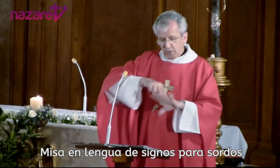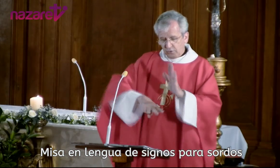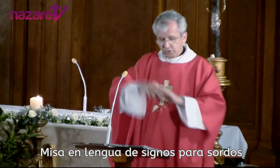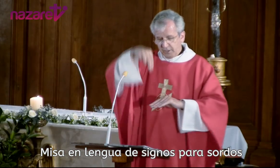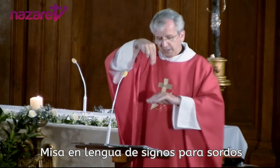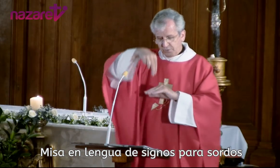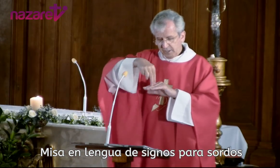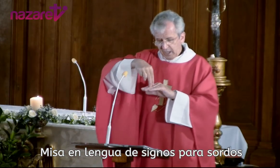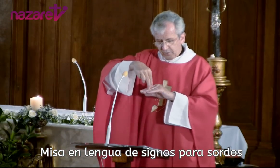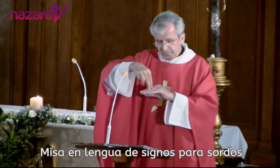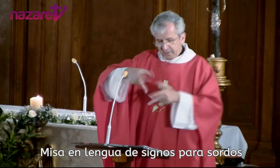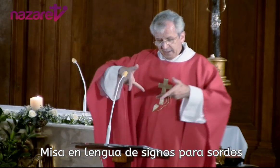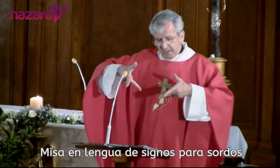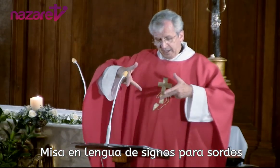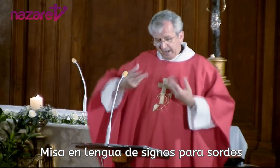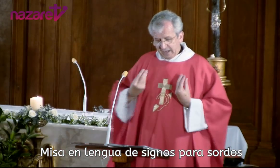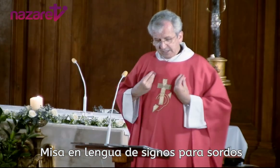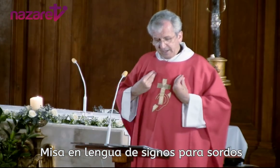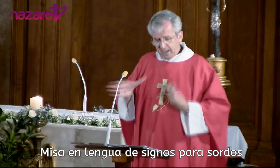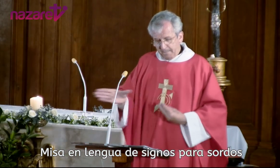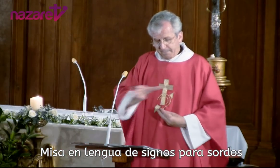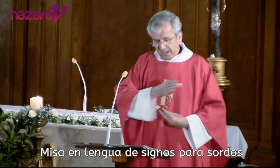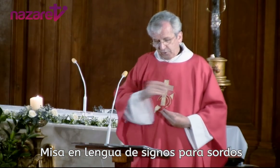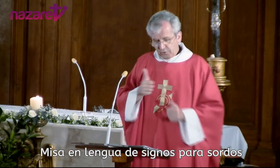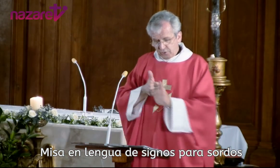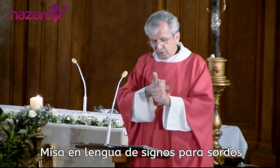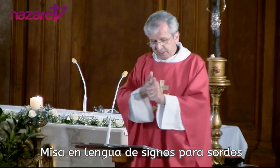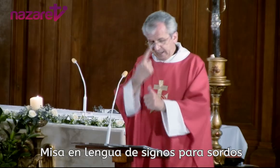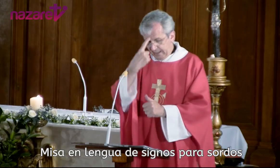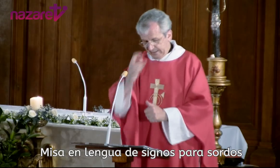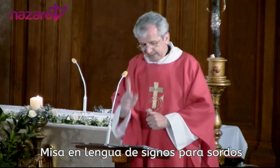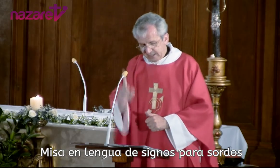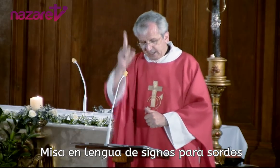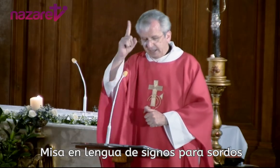muertos resucitado, eres vida para todos los que te siguen.